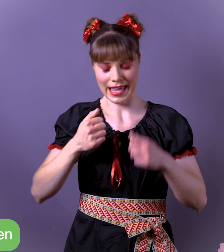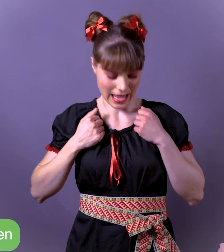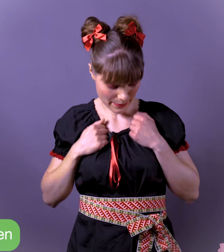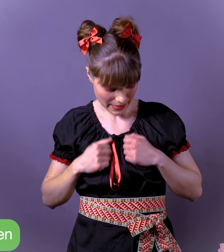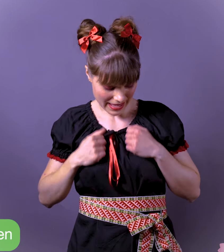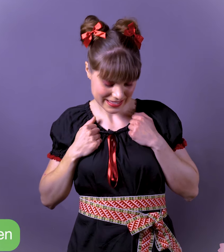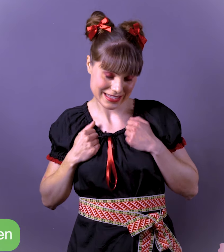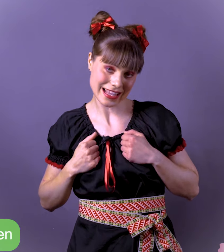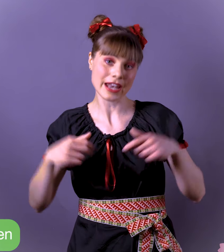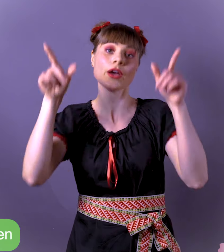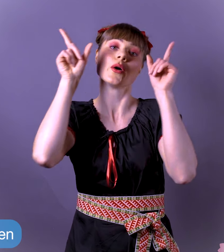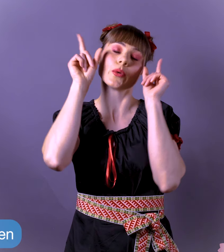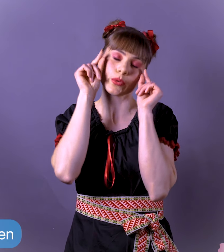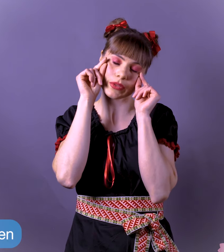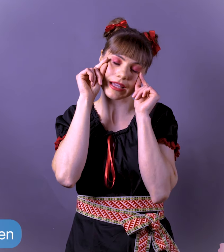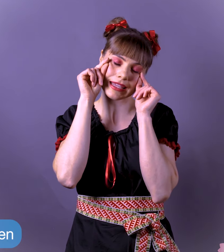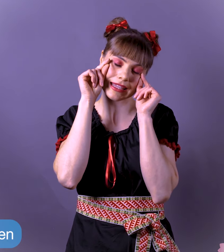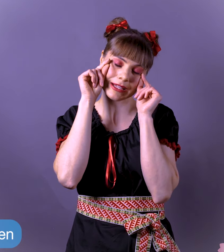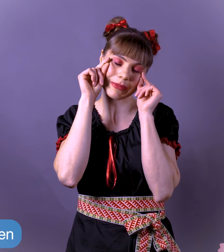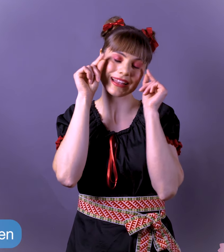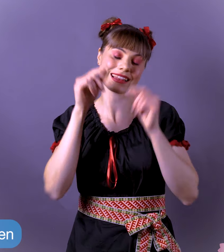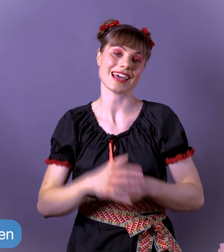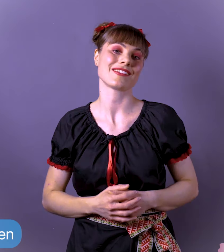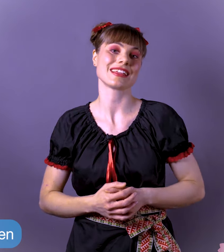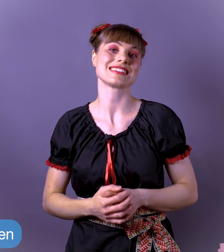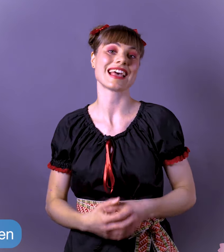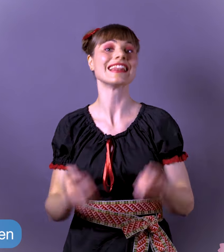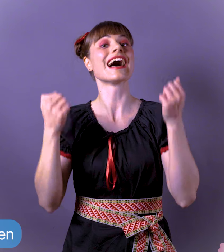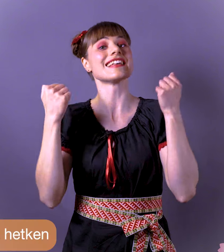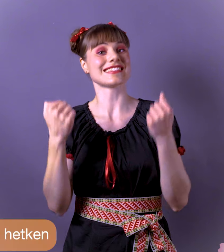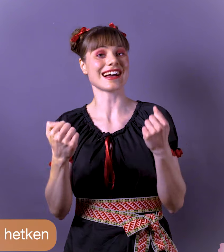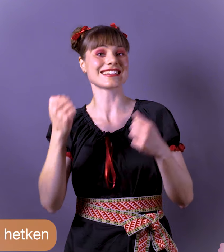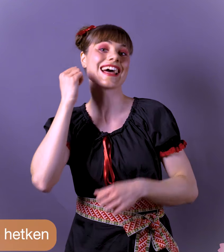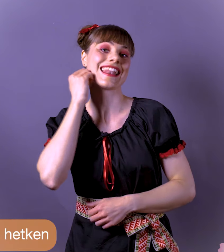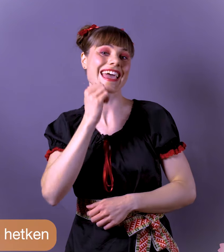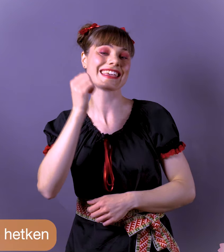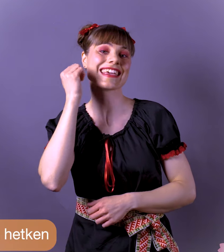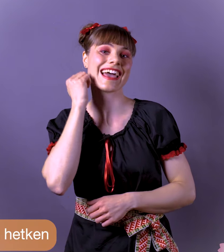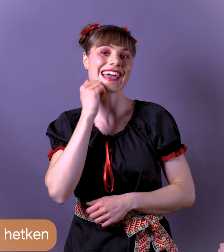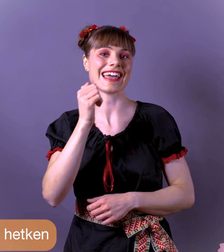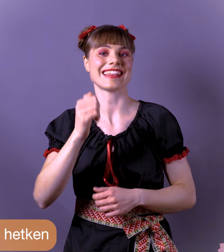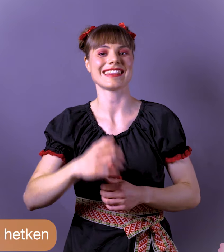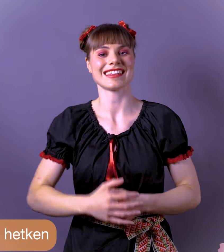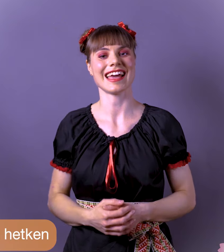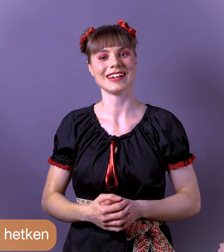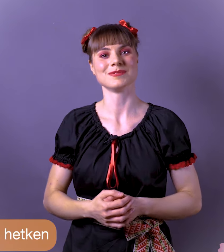sekä pesten. Untakin mä tarvitsen, taas jaksan leikkiä hetken.